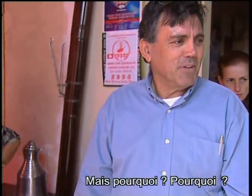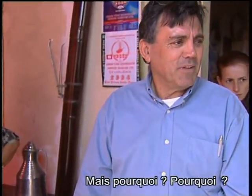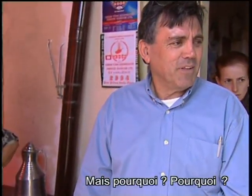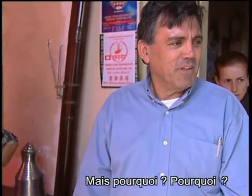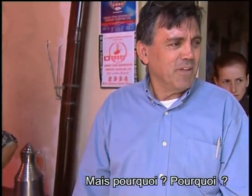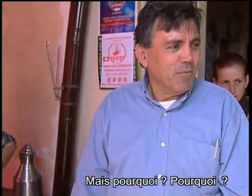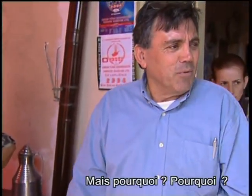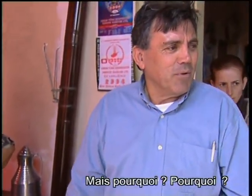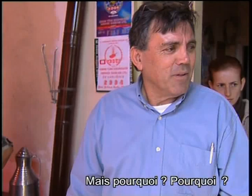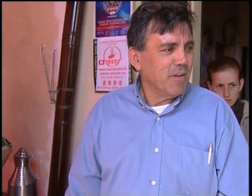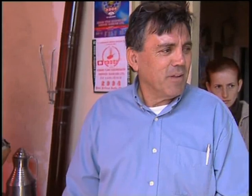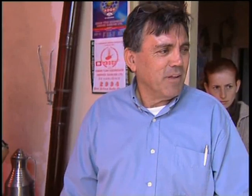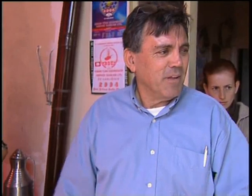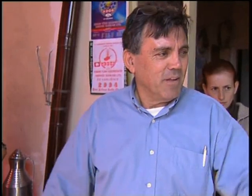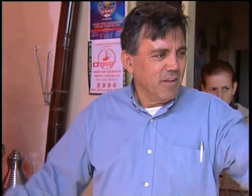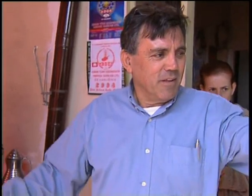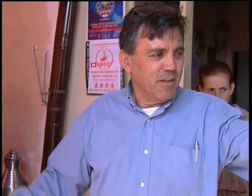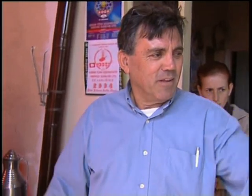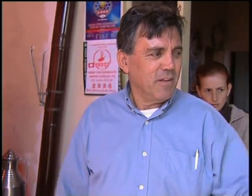pourquoi